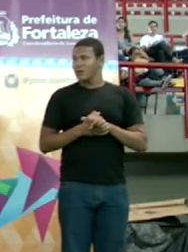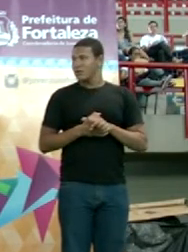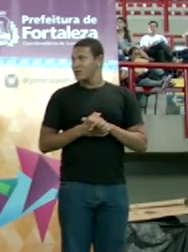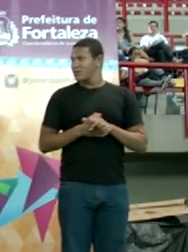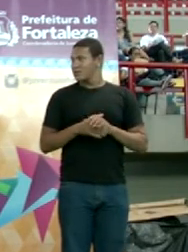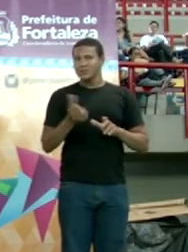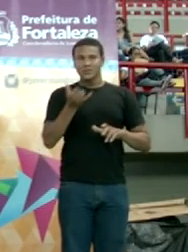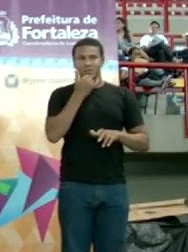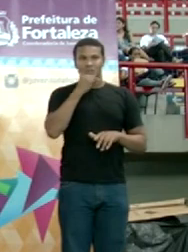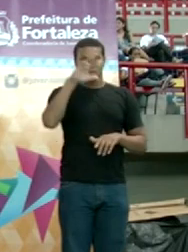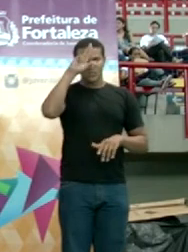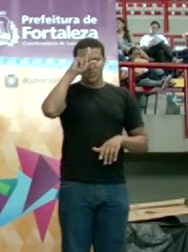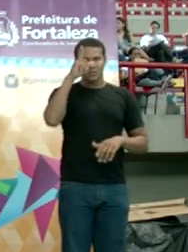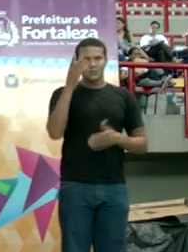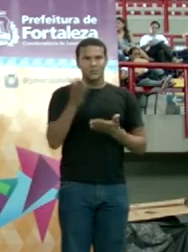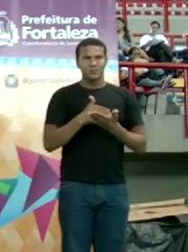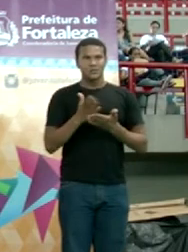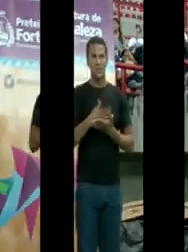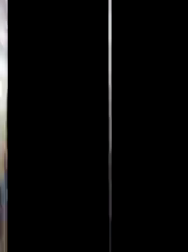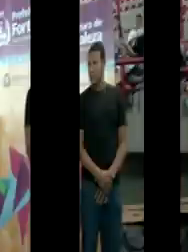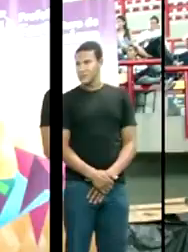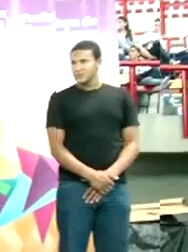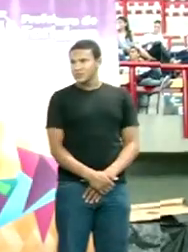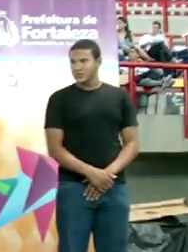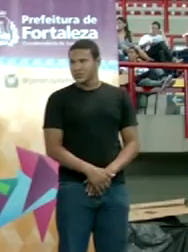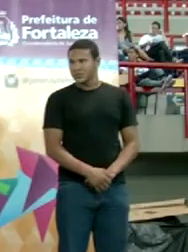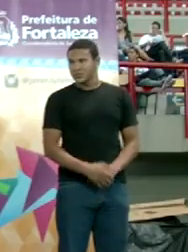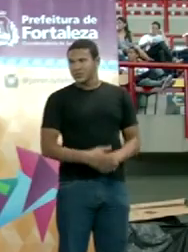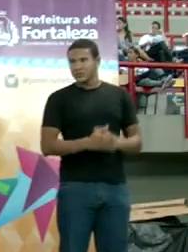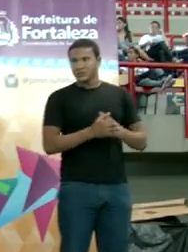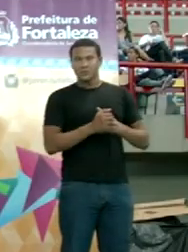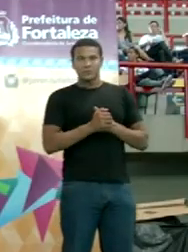45? Estou na página errada aqui.